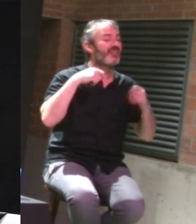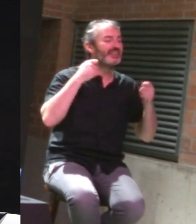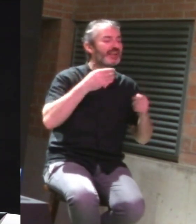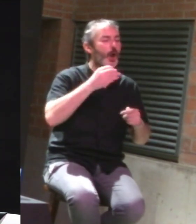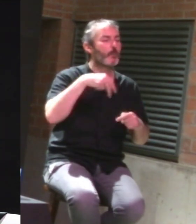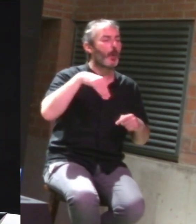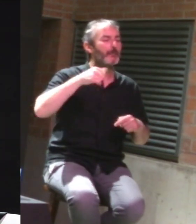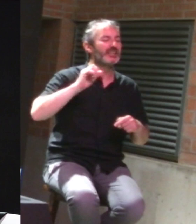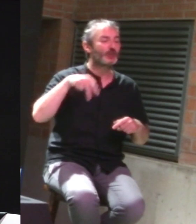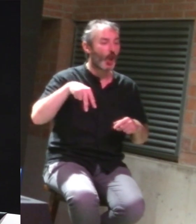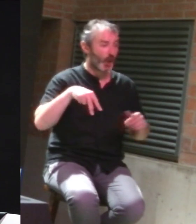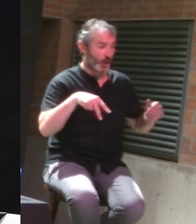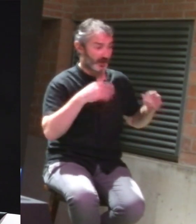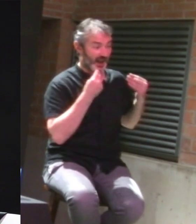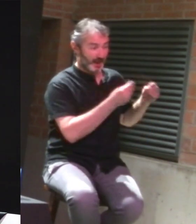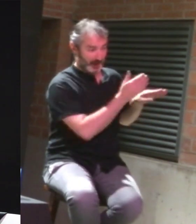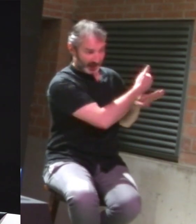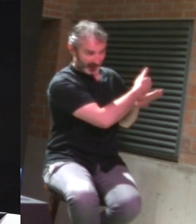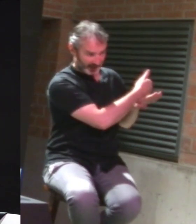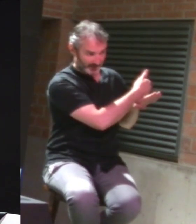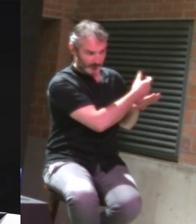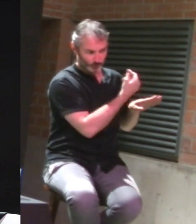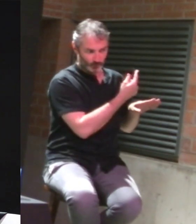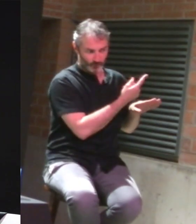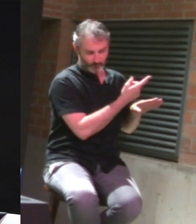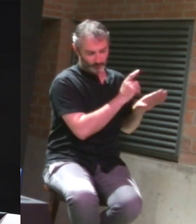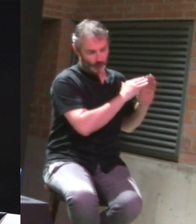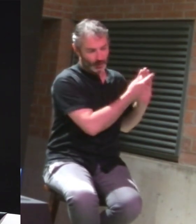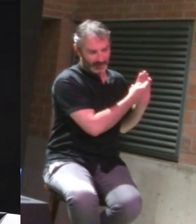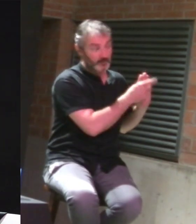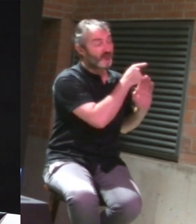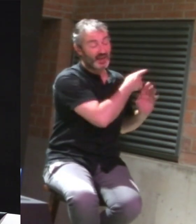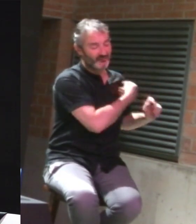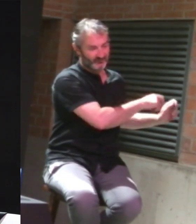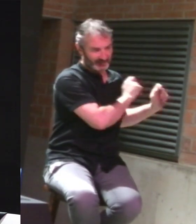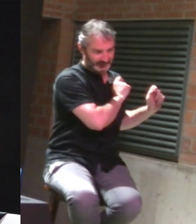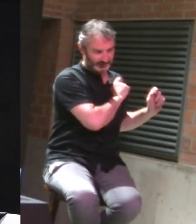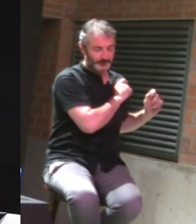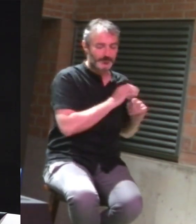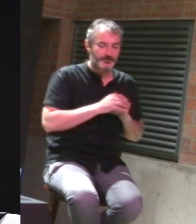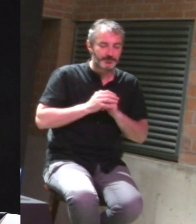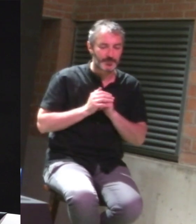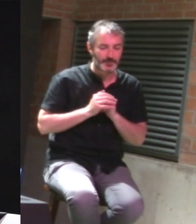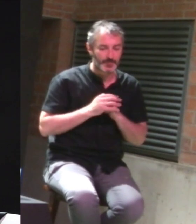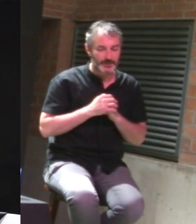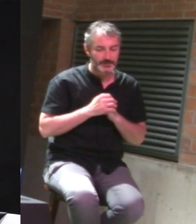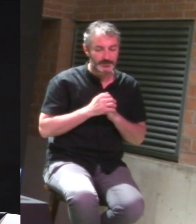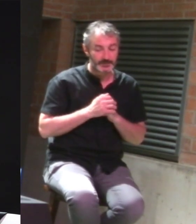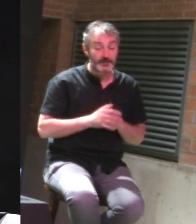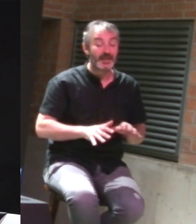o sigui, va anar amb un projecte pedagògic que res tenia a veure amb el que li va plantejar l'Iglesia en el primer